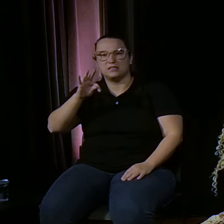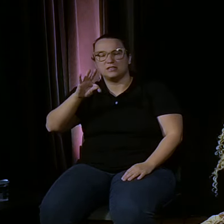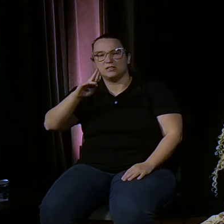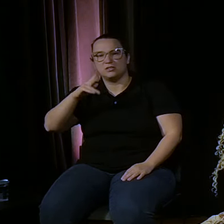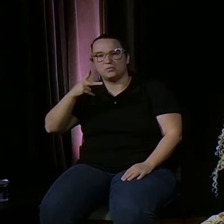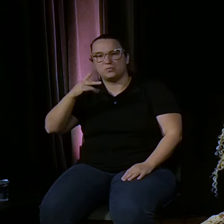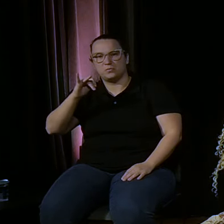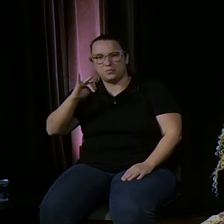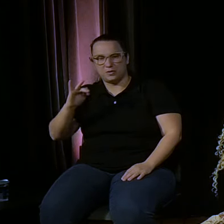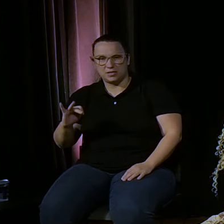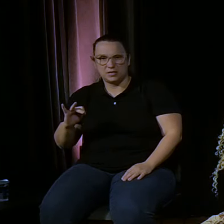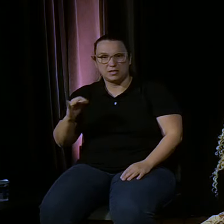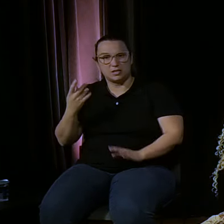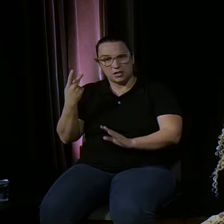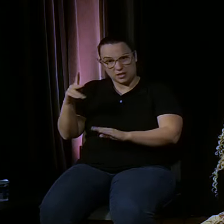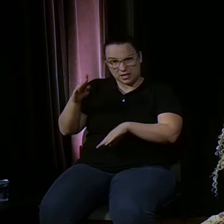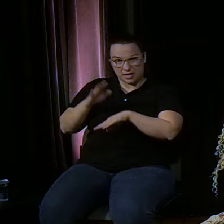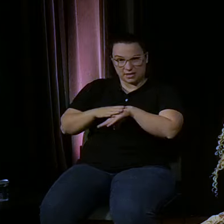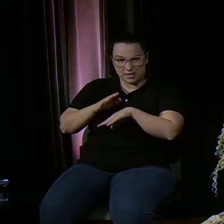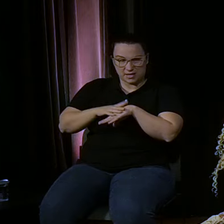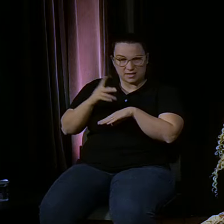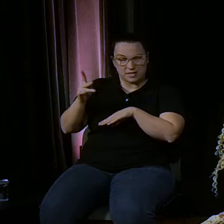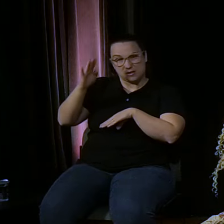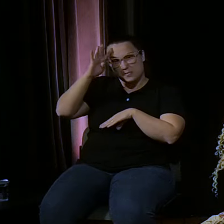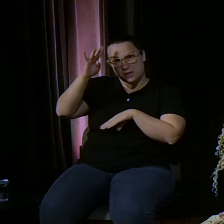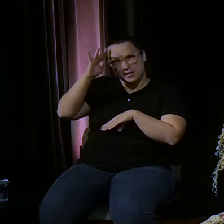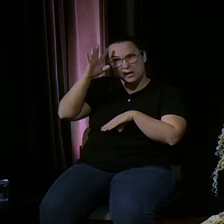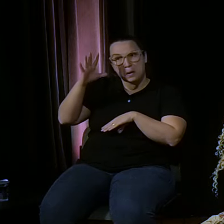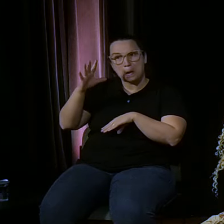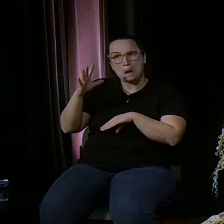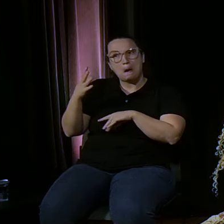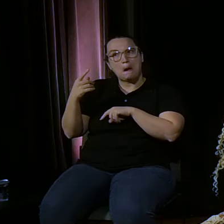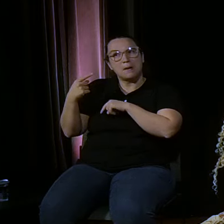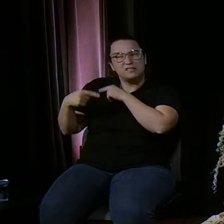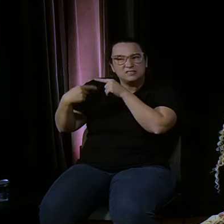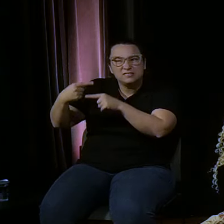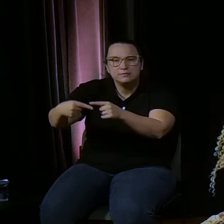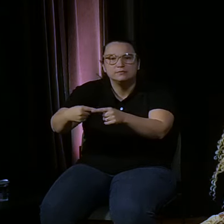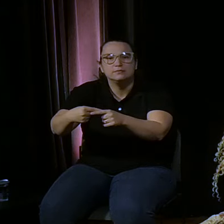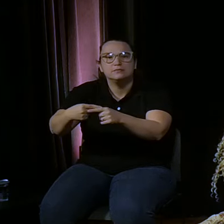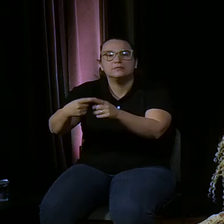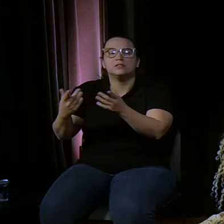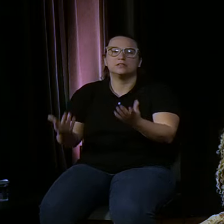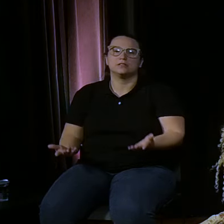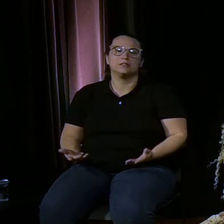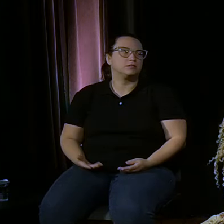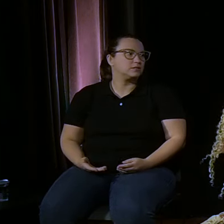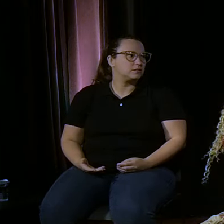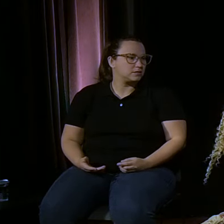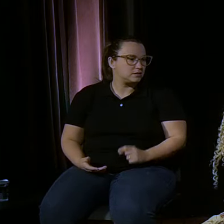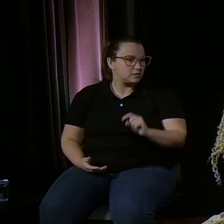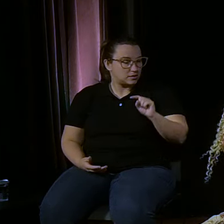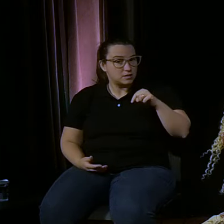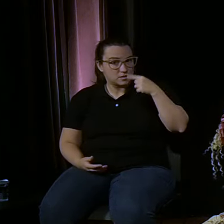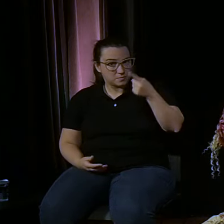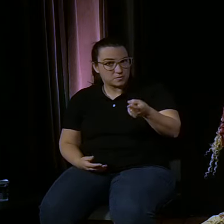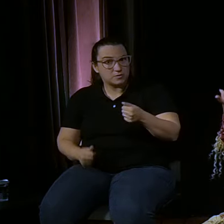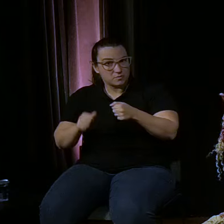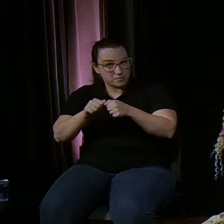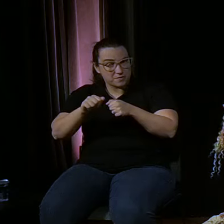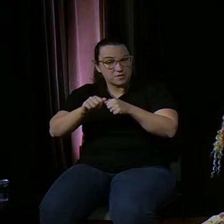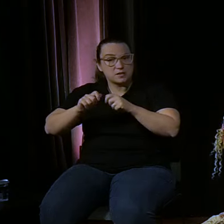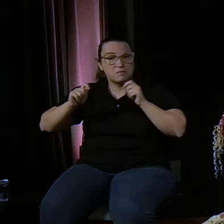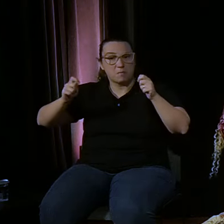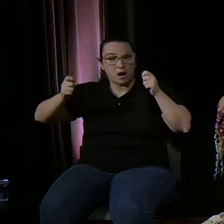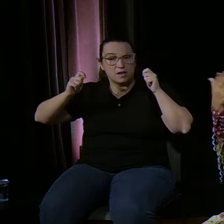or Not To Be, que era o roteiro dele, que ele está pensando justamente em miscigenação de uma maneira mais explosiva. E que depois ele também vai fazer um